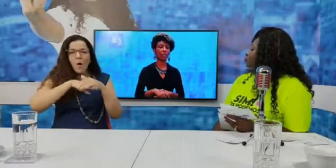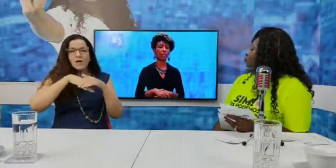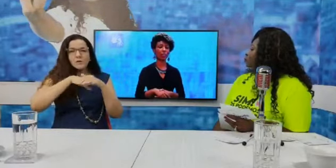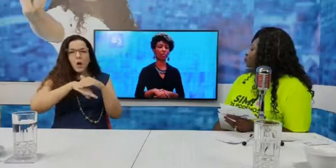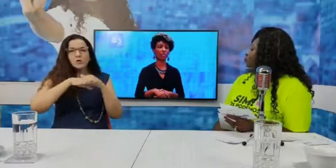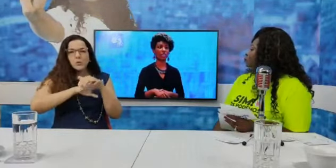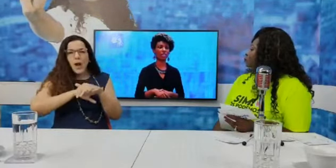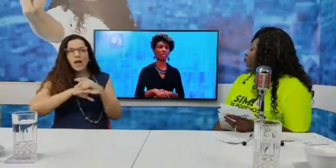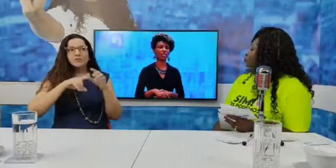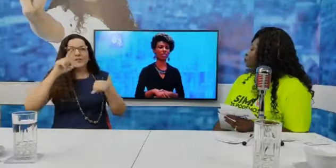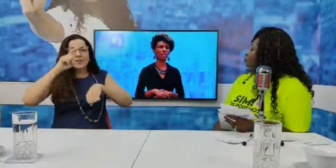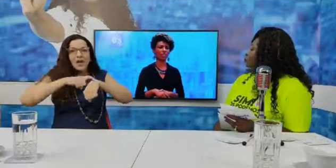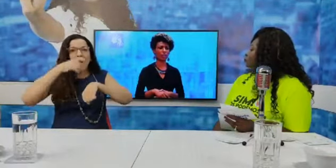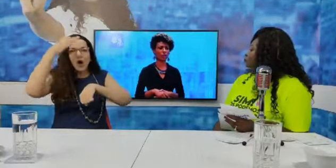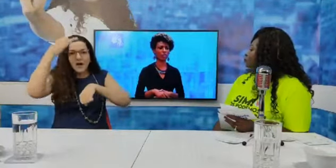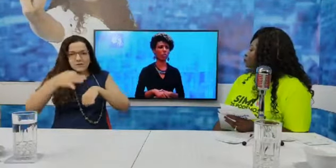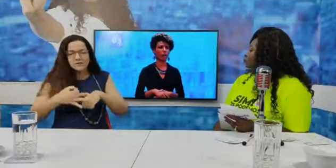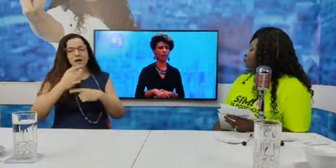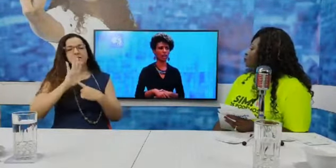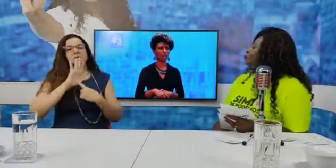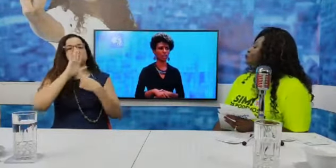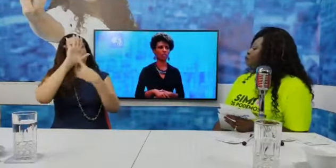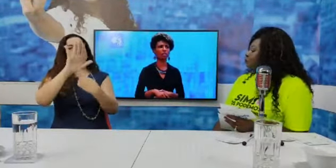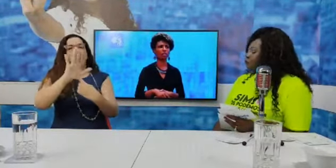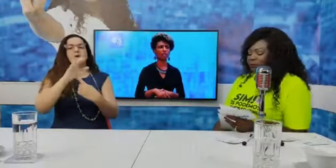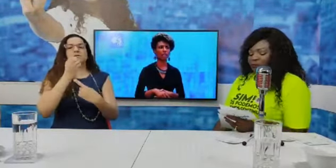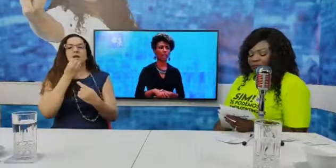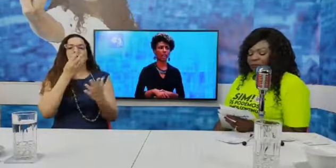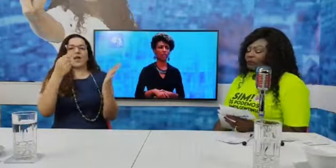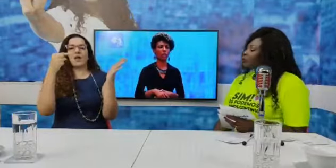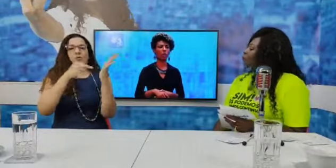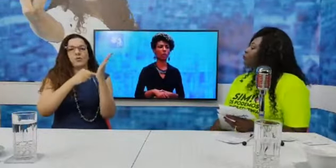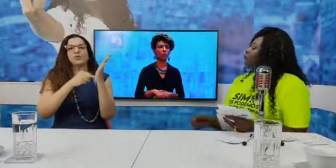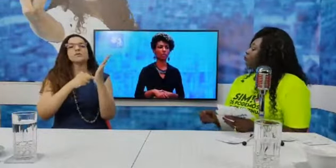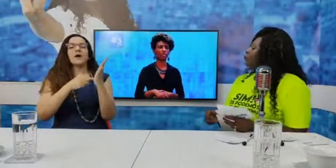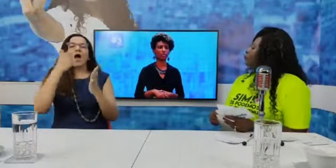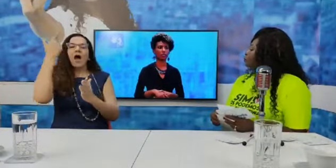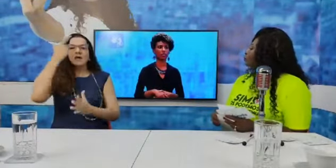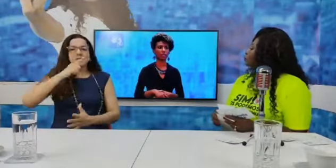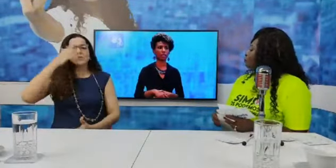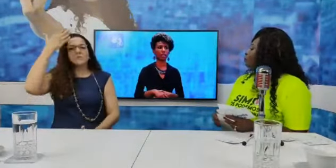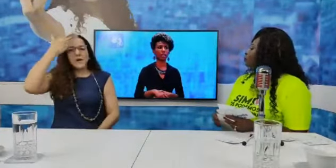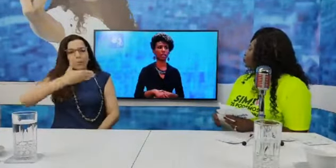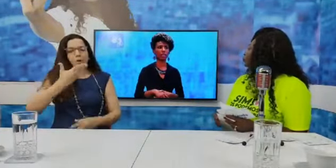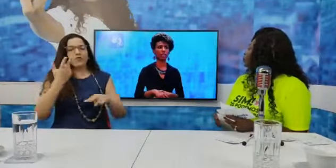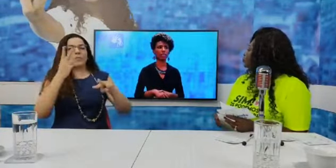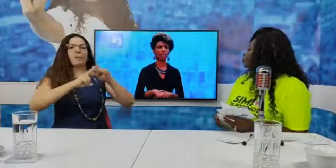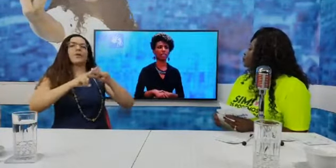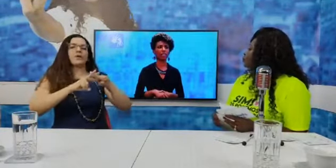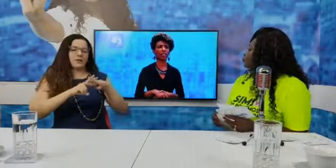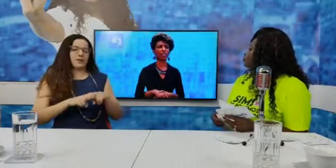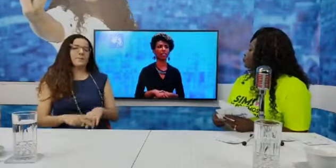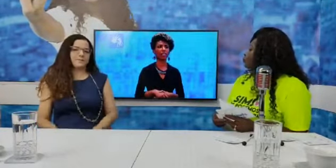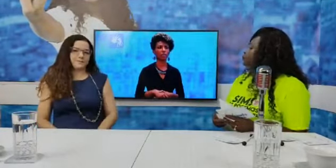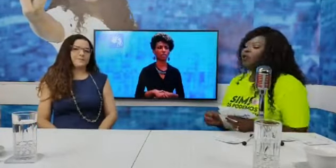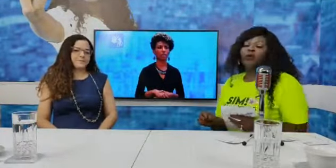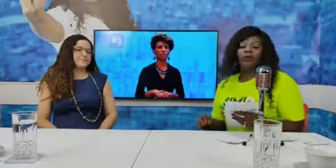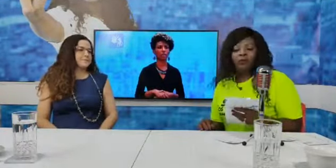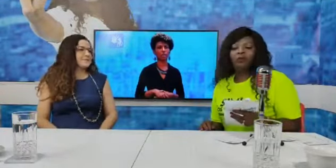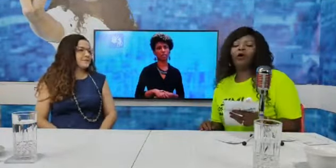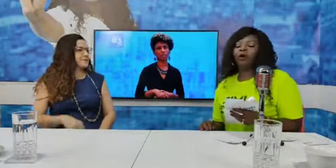também é importante que tire sim, as fotos, guarde e leve como prova. E aí sim você consegue fazer a